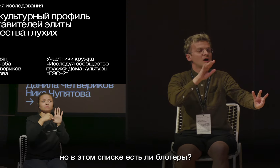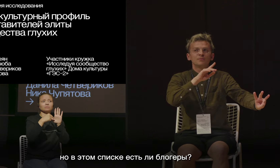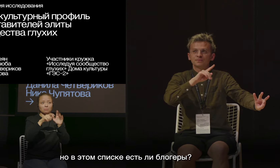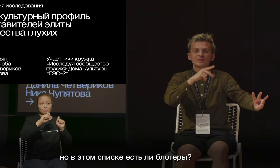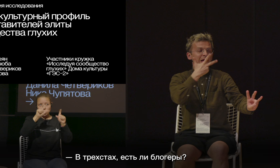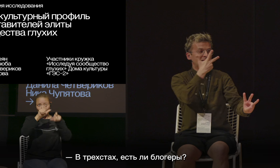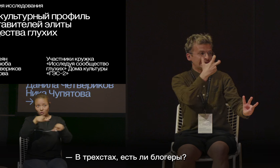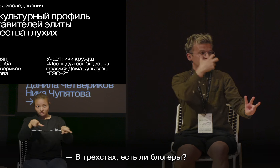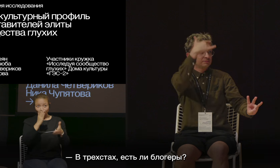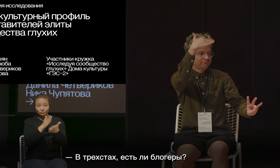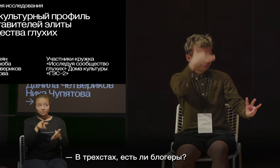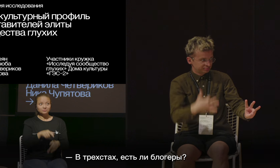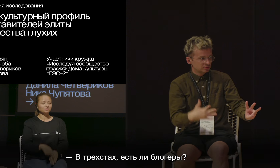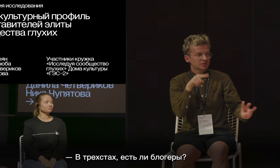блогеры? В 300.